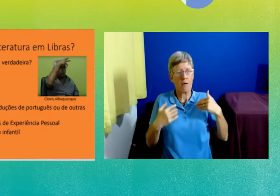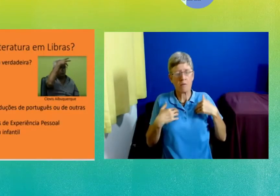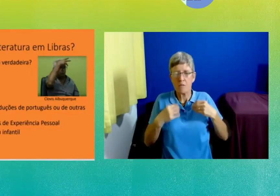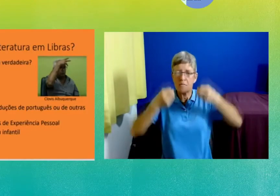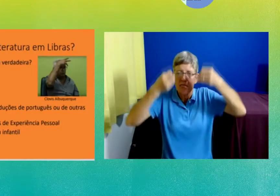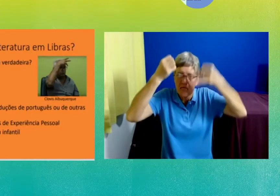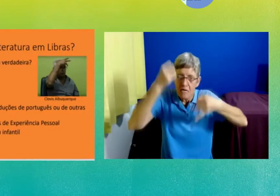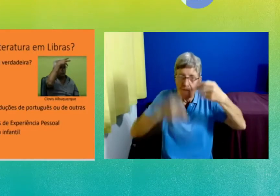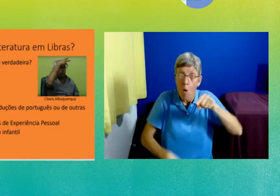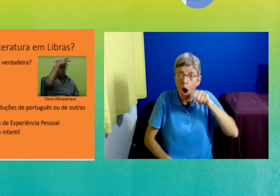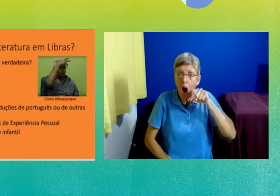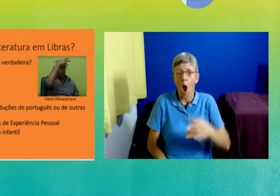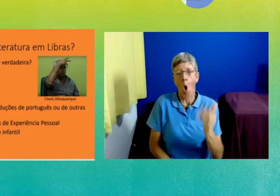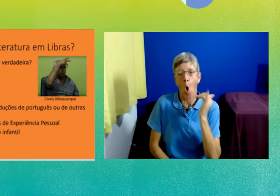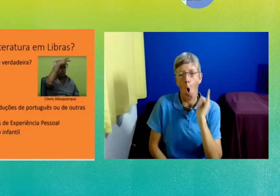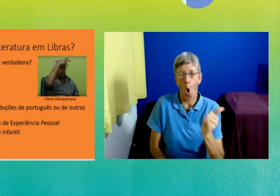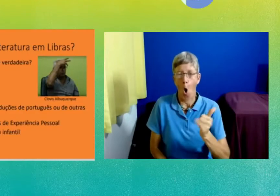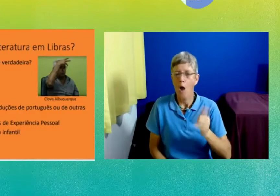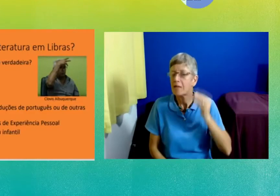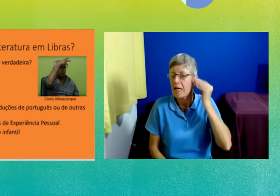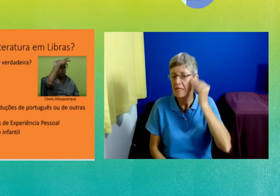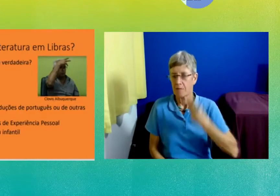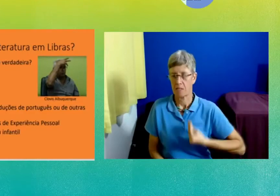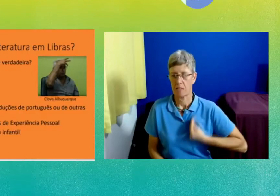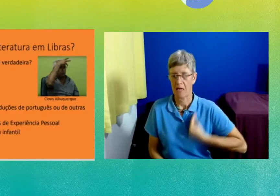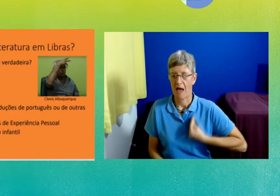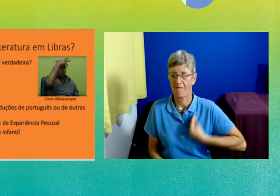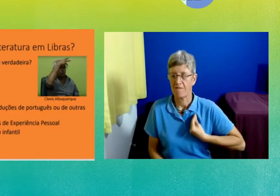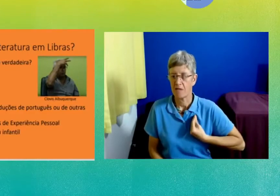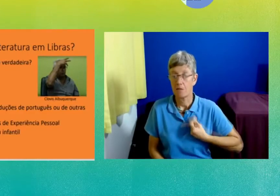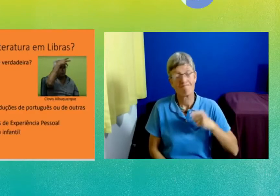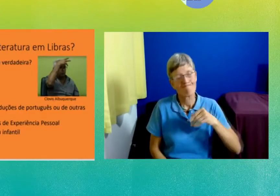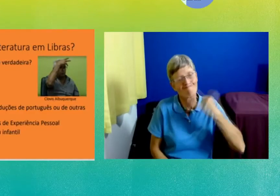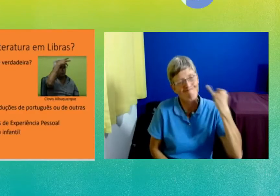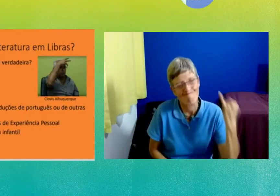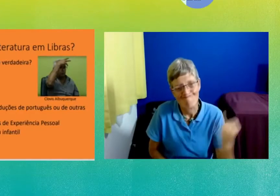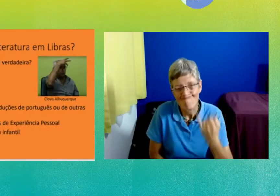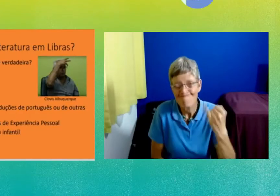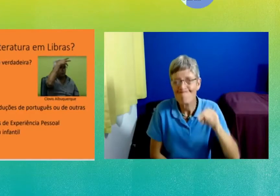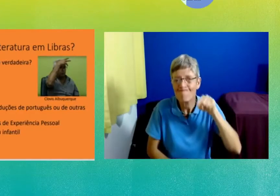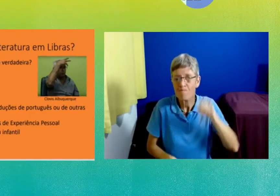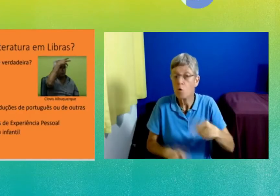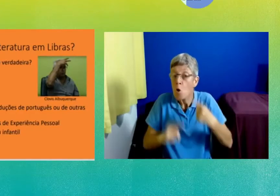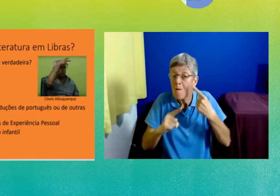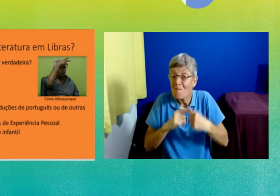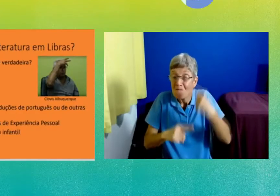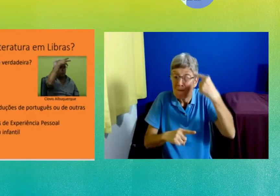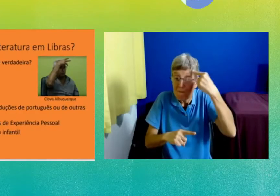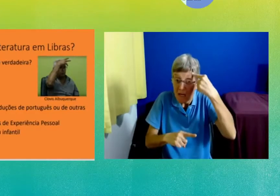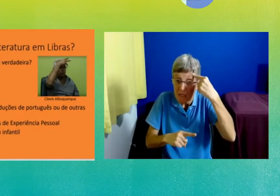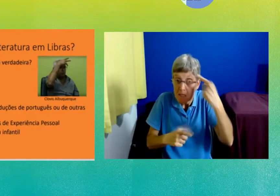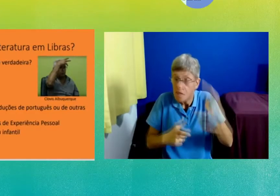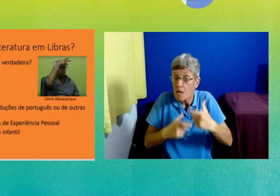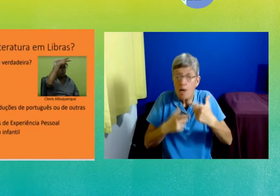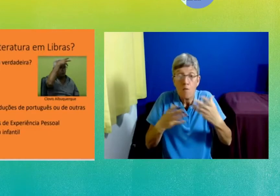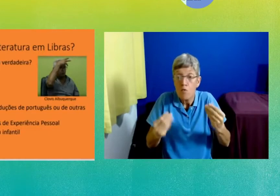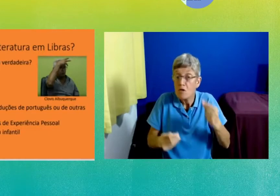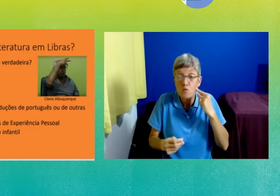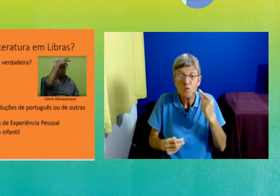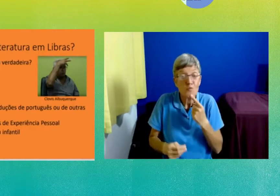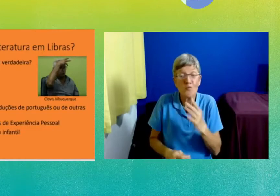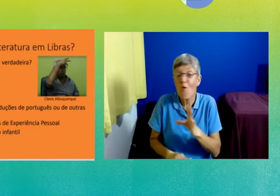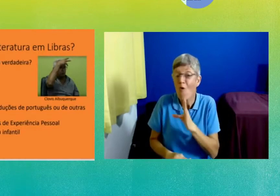Eu tive um contato há muito tempo atrás com um aluno, uma criança surda, e isso foi